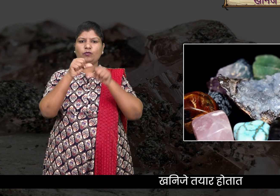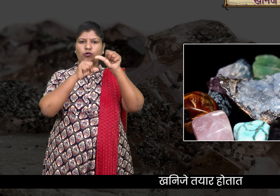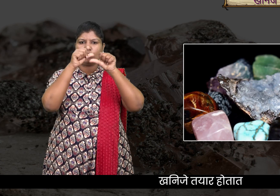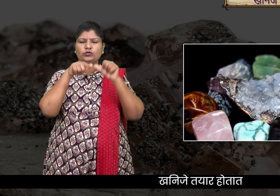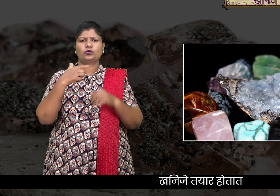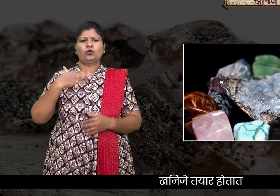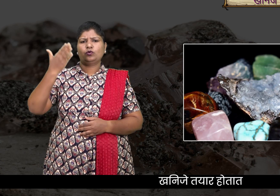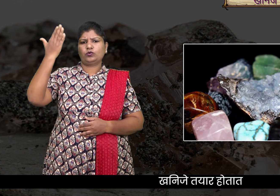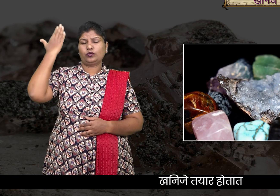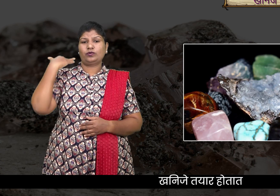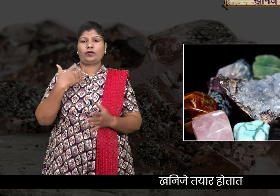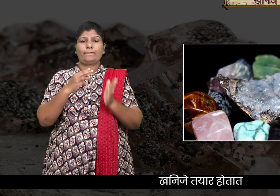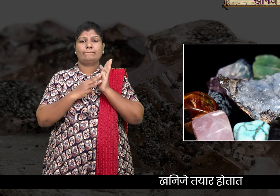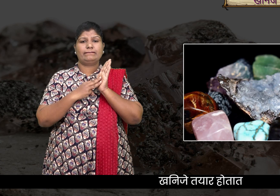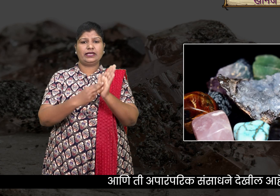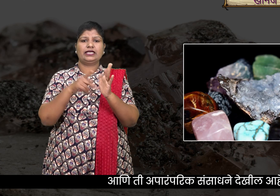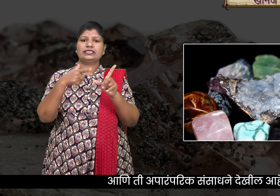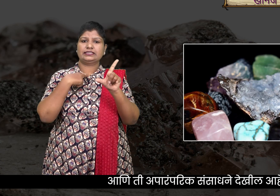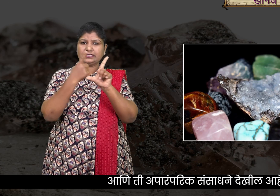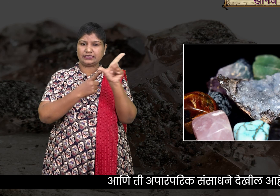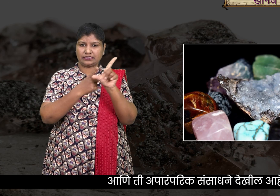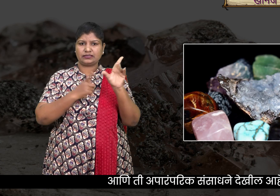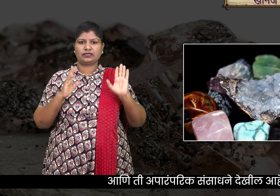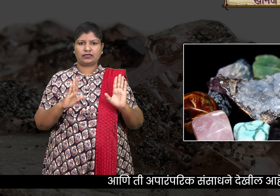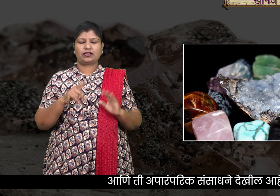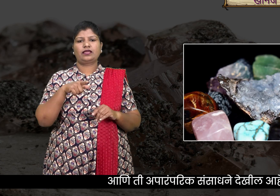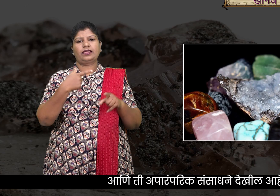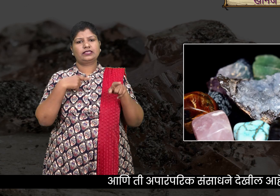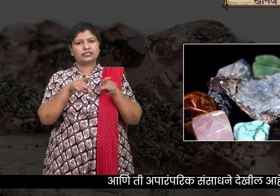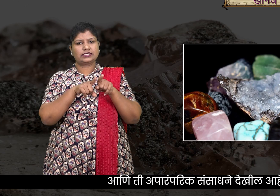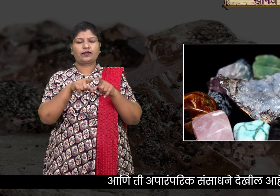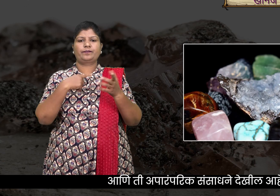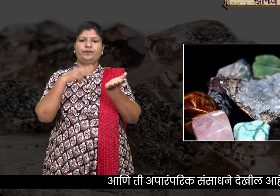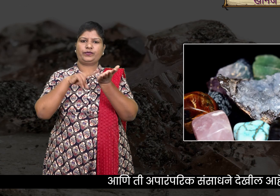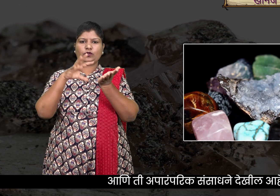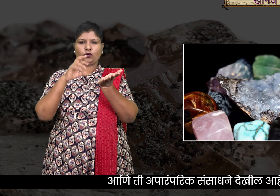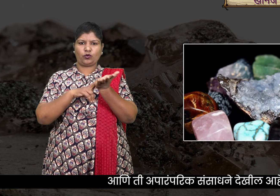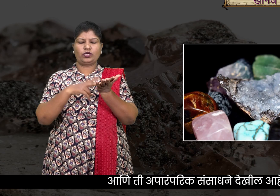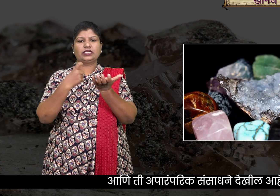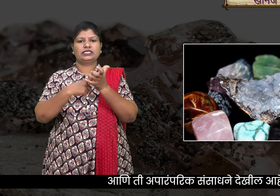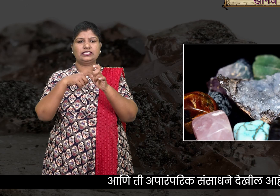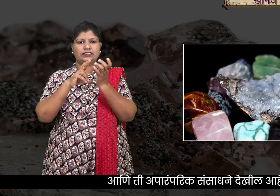खनिजे तयार होतात आणि ती अपारंपरिक संसाधने देखील आहेत.